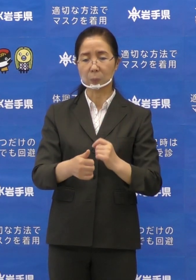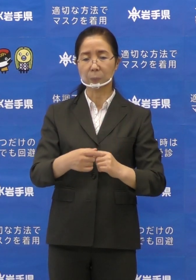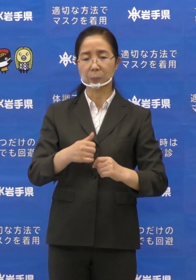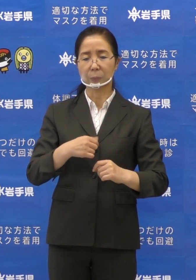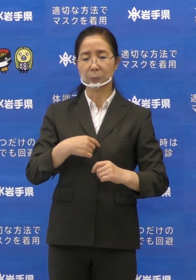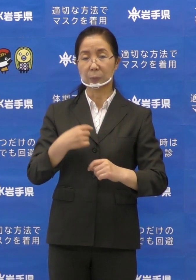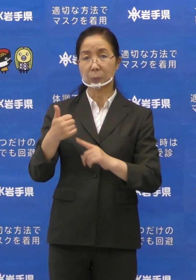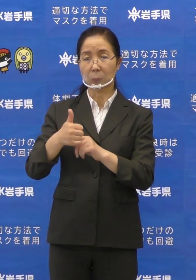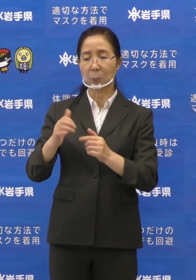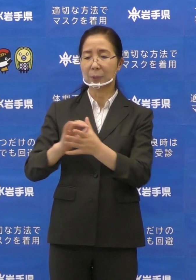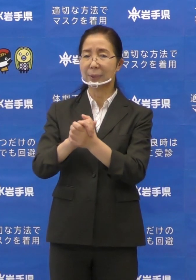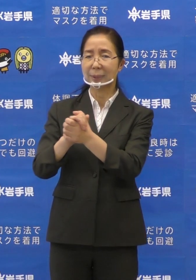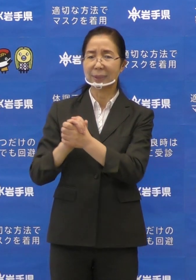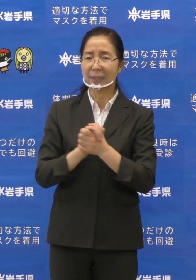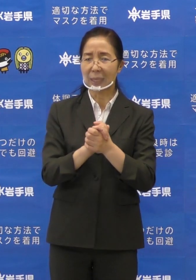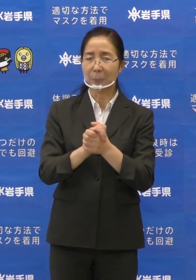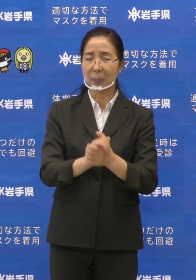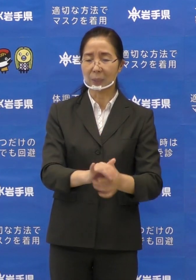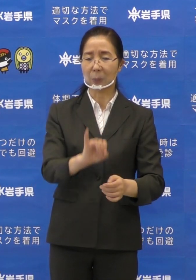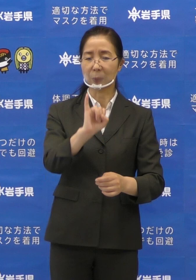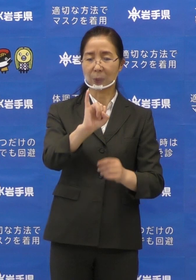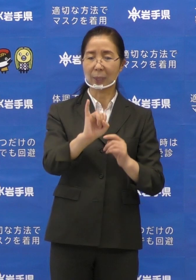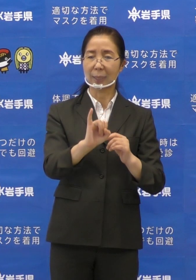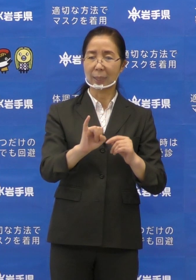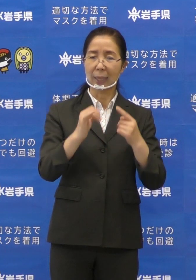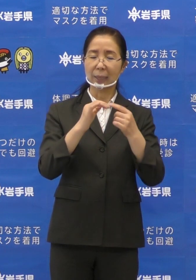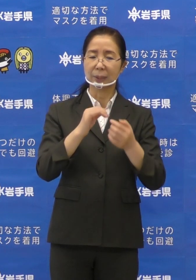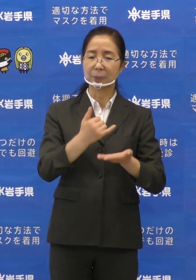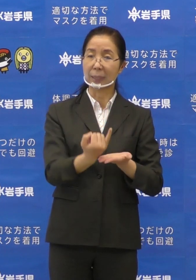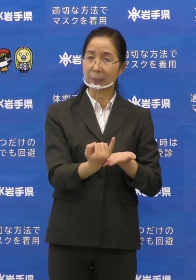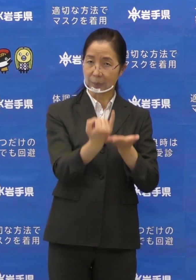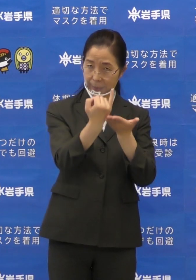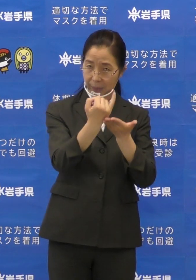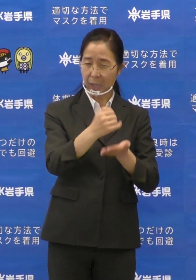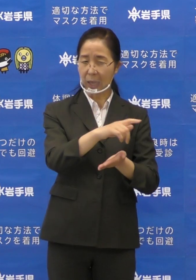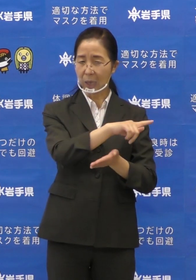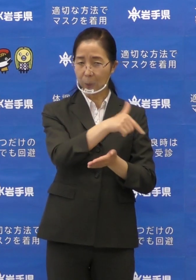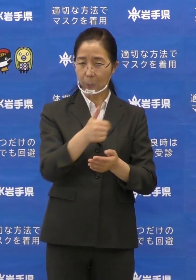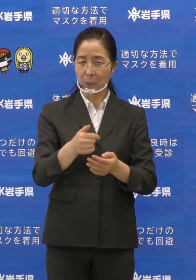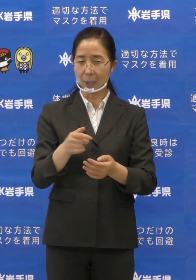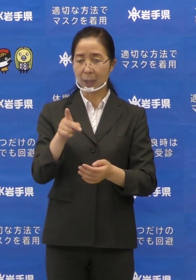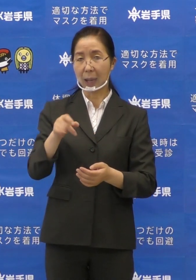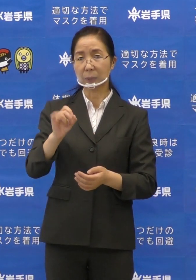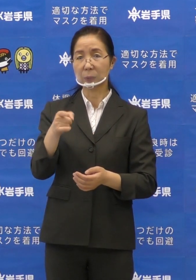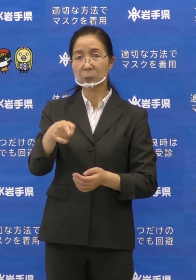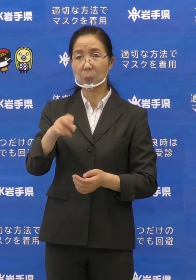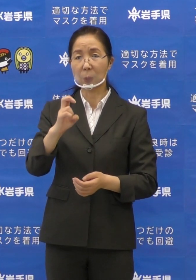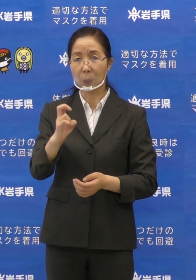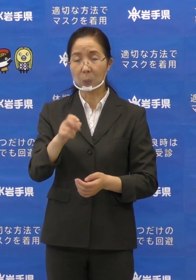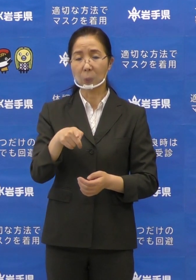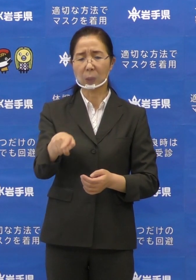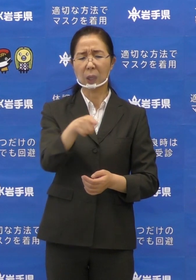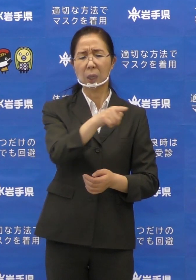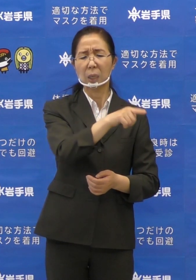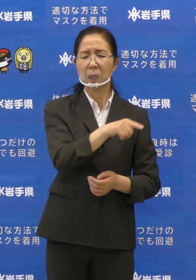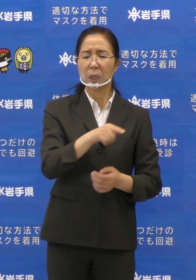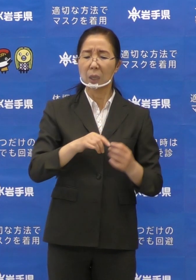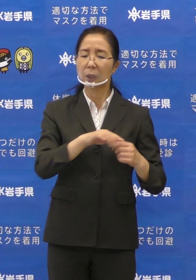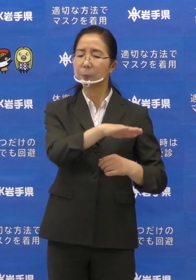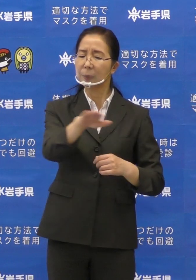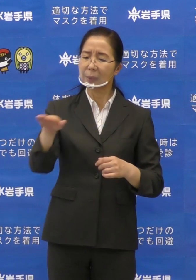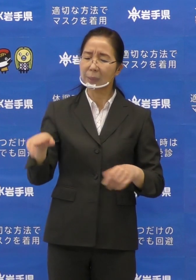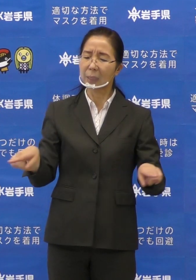ォーカーとその仲間たちレイヤ姫とかハンソロとか、まあ、そういう人たちがまあ一緒になって生み出した存在っていうところ